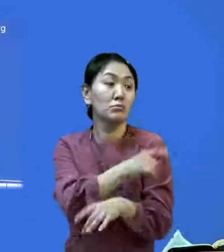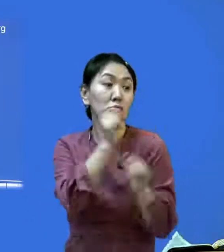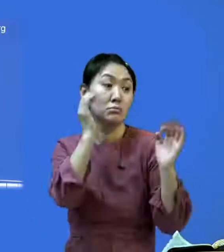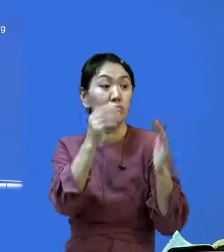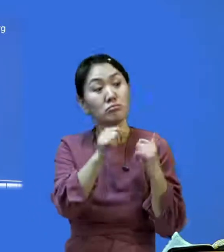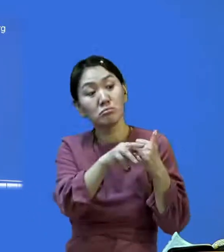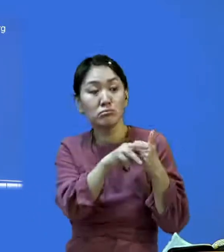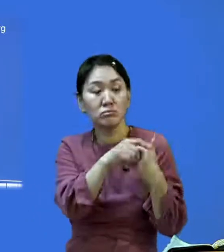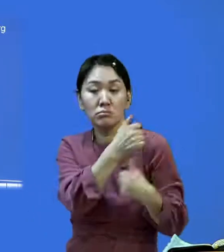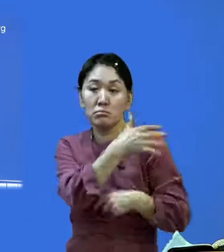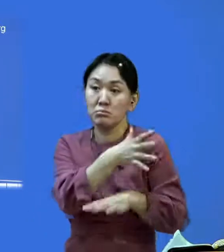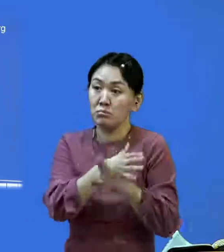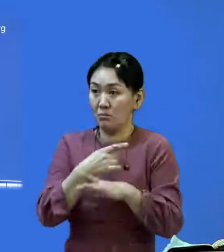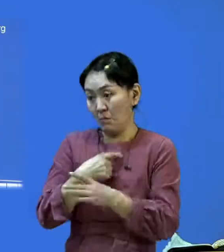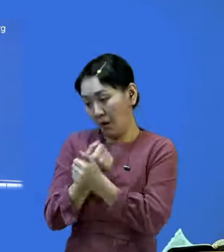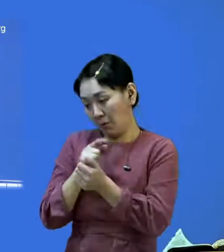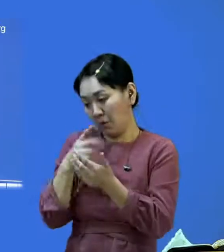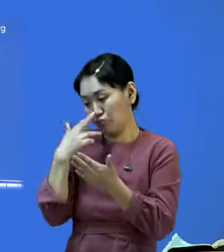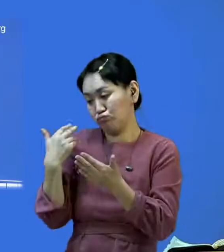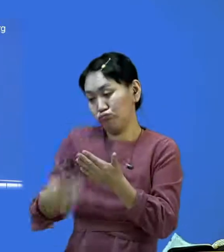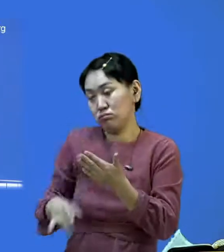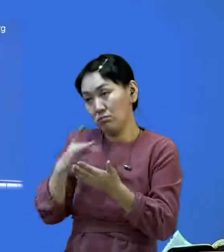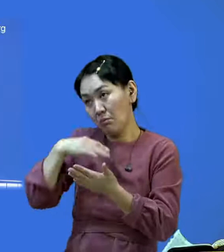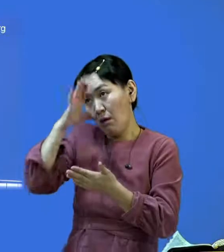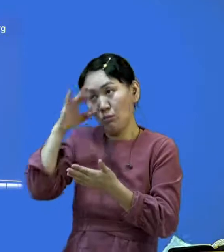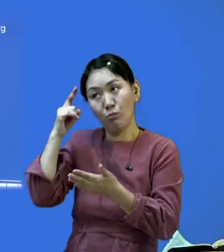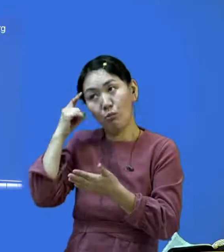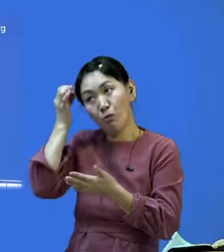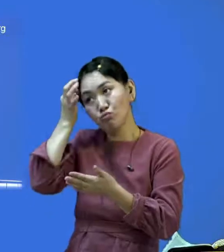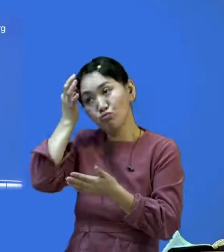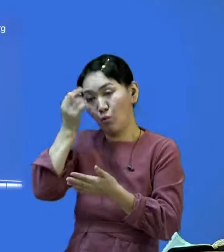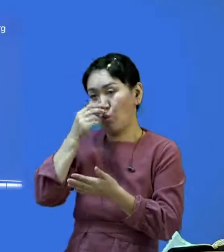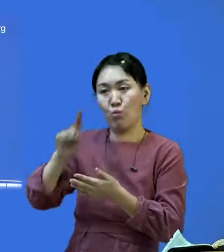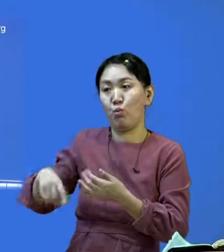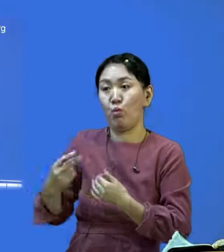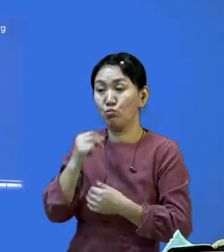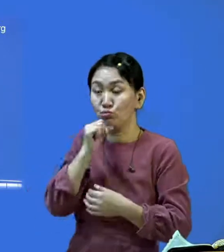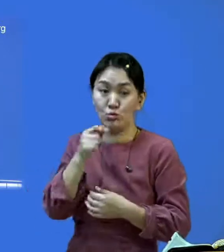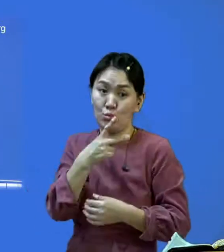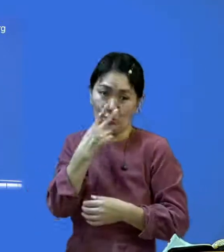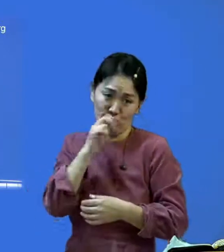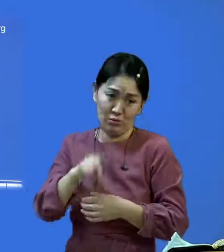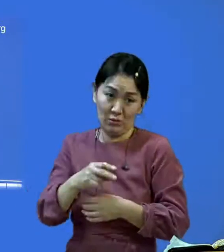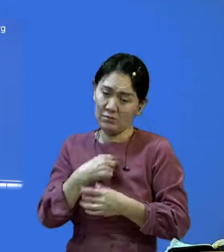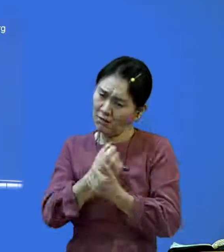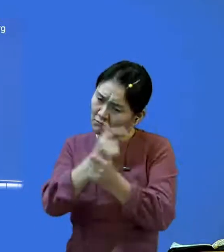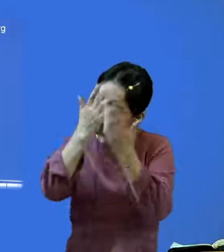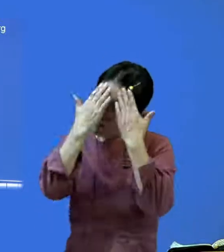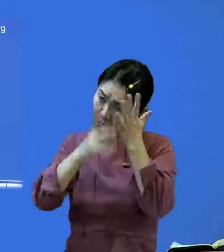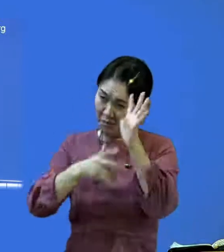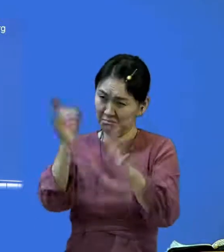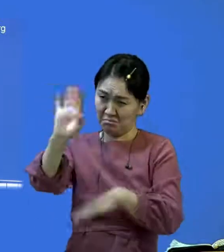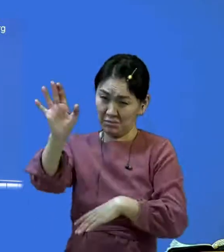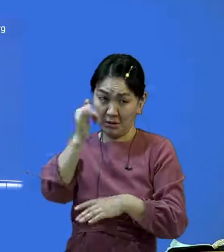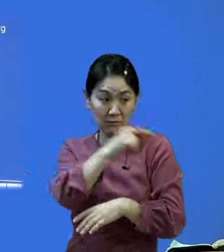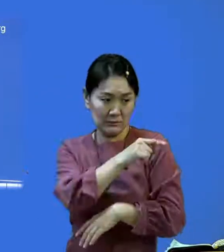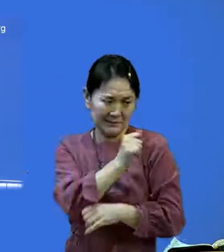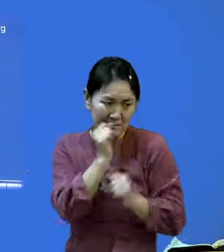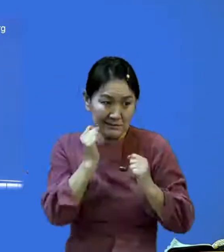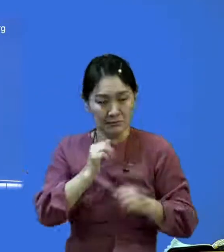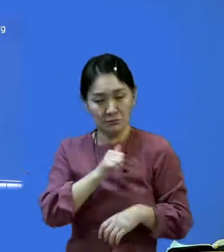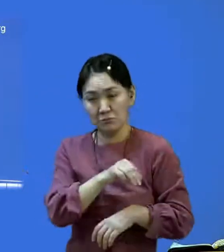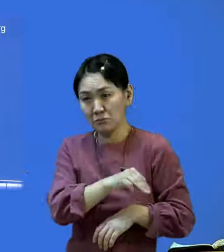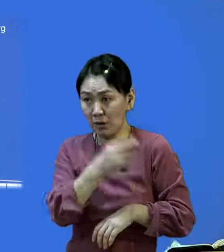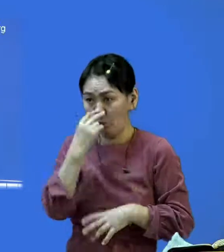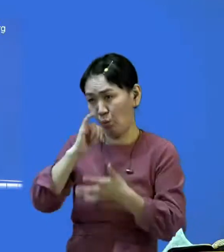тухайн хүн өөрийнх нь авсан авралаач эрхэм үнтэй үздэггүй хүн юм биш үү гэж харж болохоор байна. Өөрийнх нь